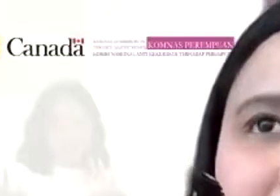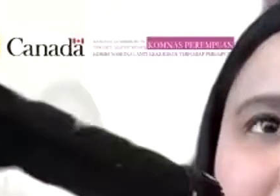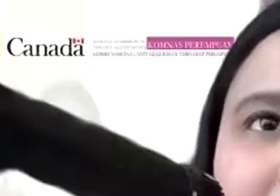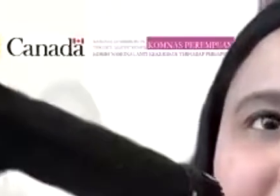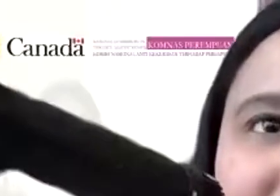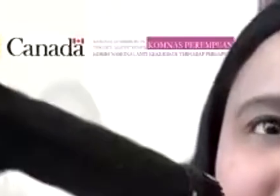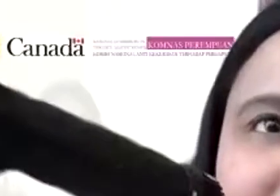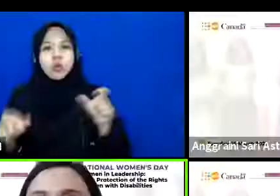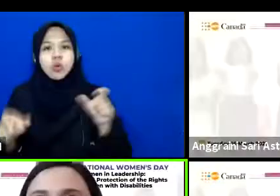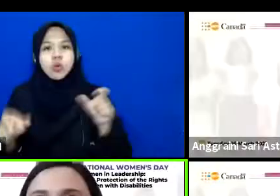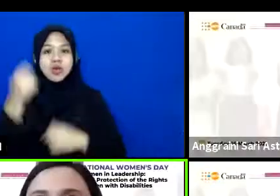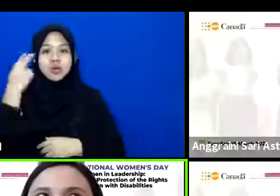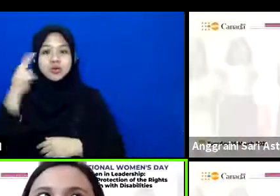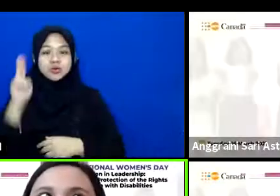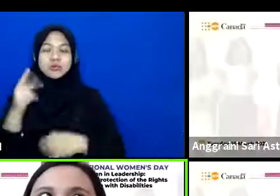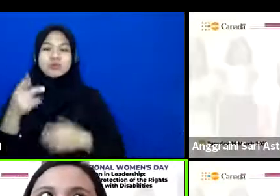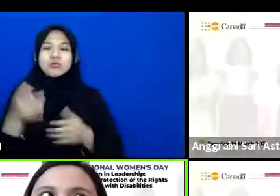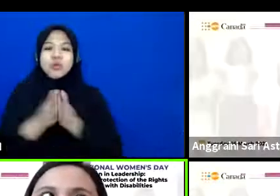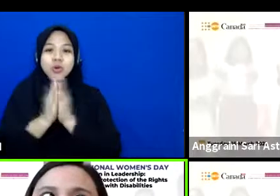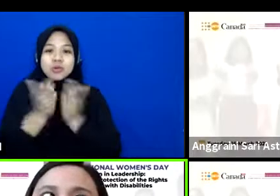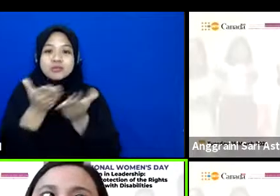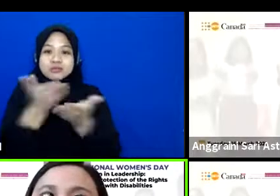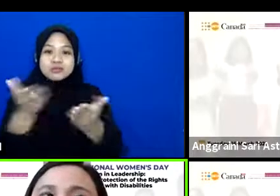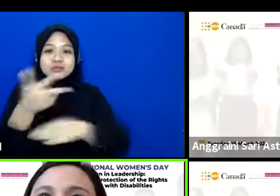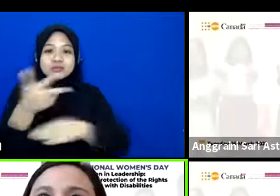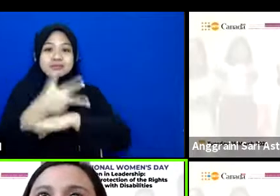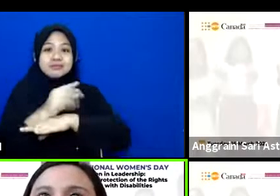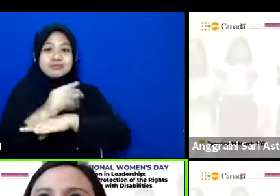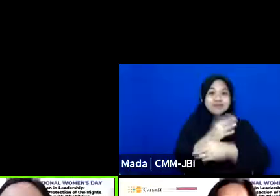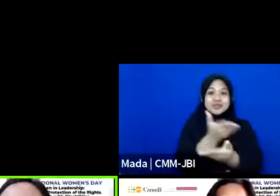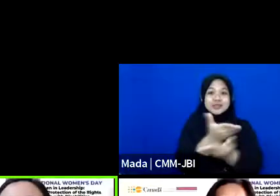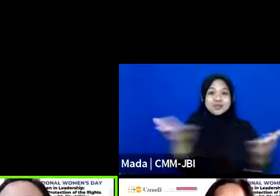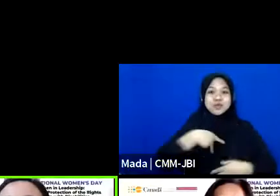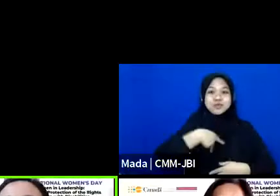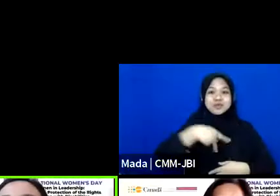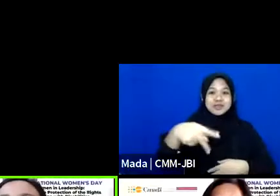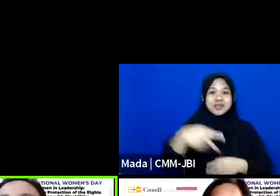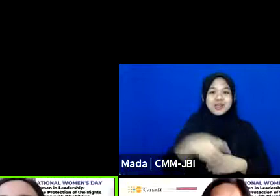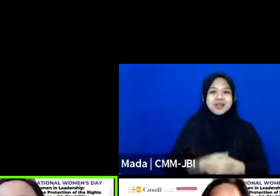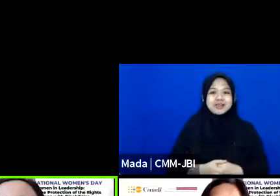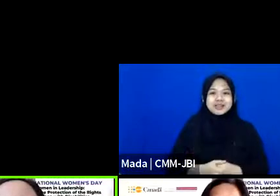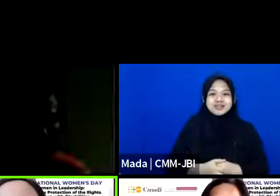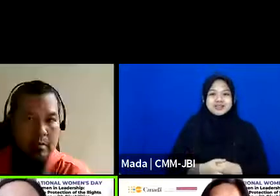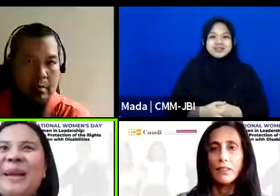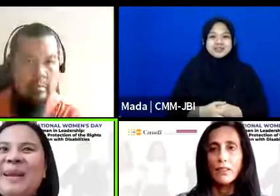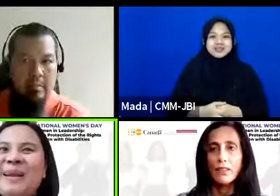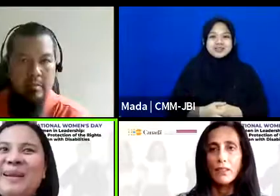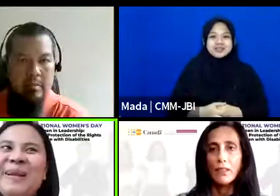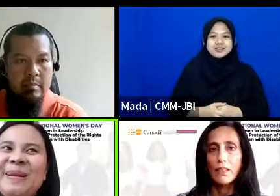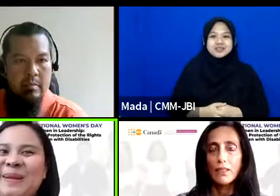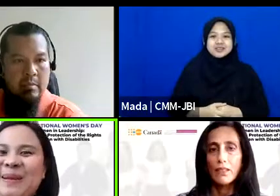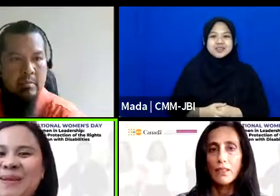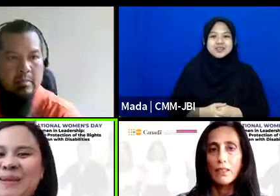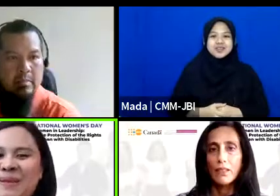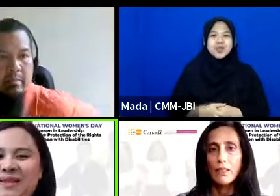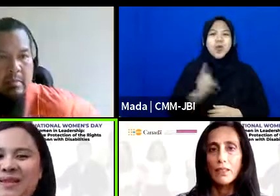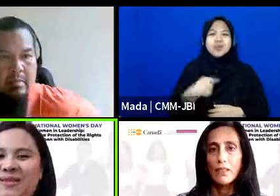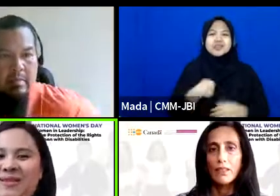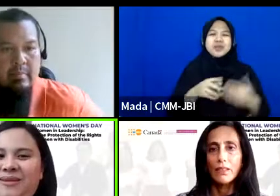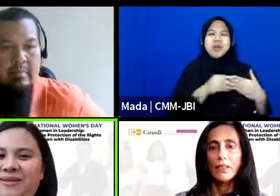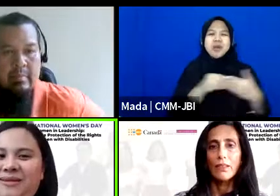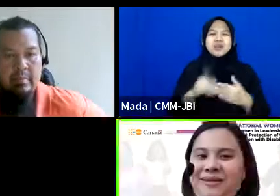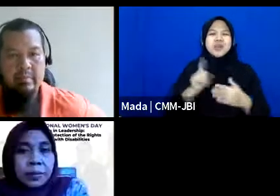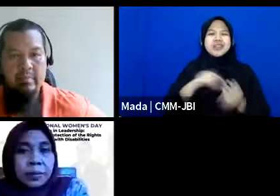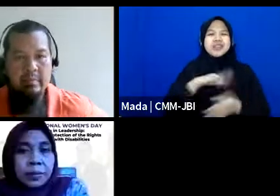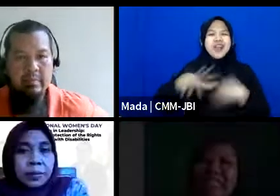untuk mengaktifkan kamera dari seluruh peserta Soalnya kalau saya yang Pandu nanti jadinya kaca oh